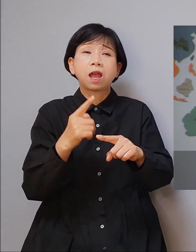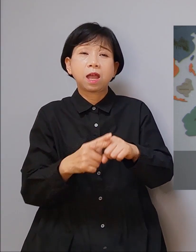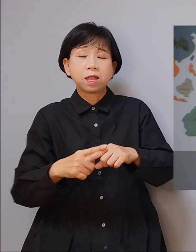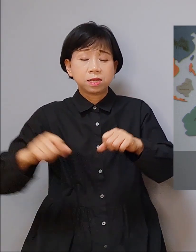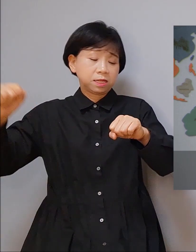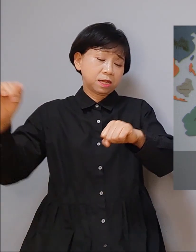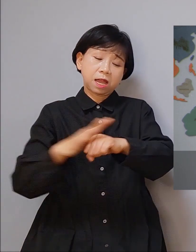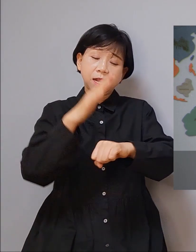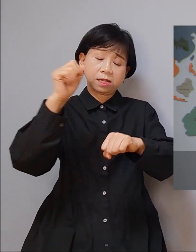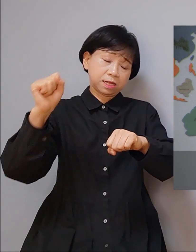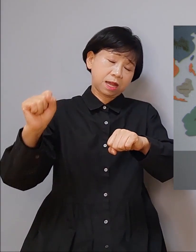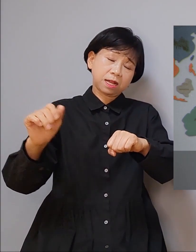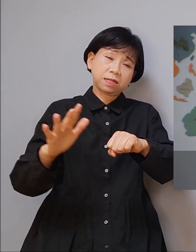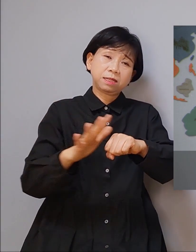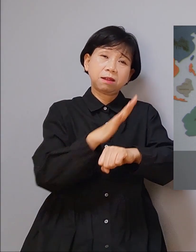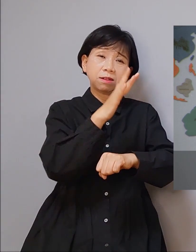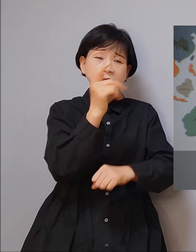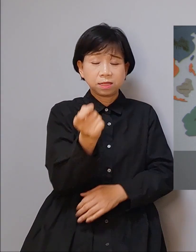가려다가